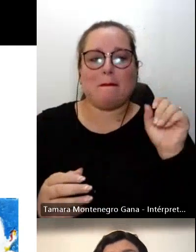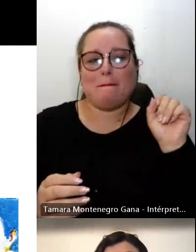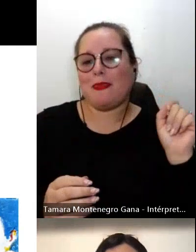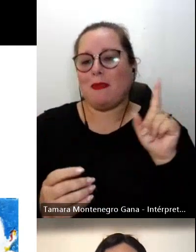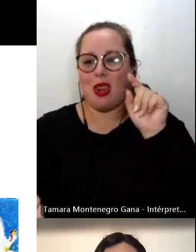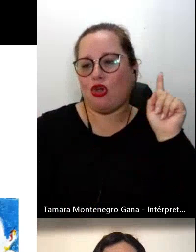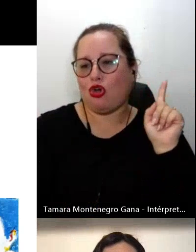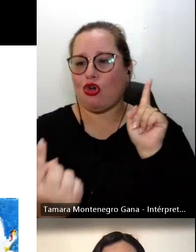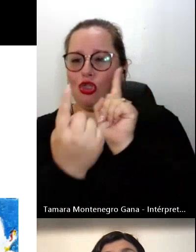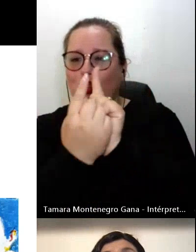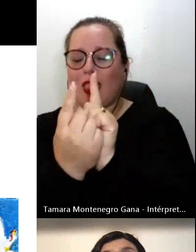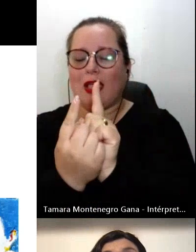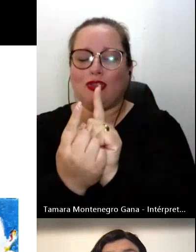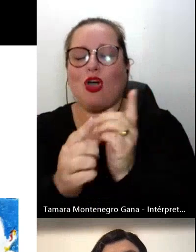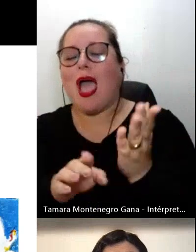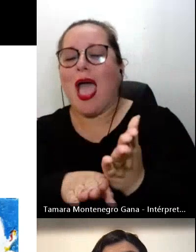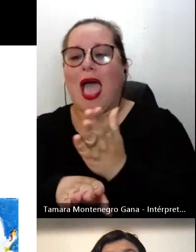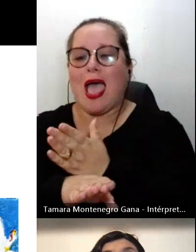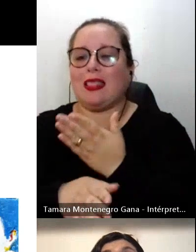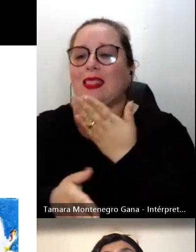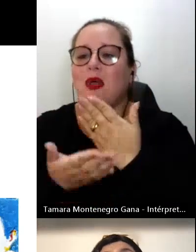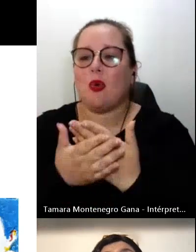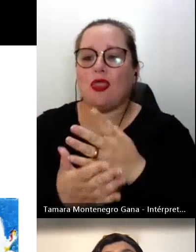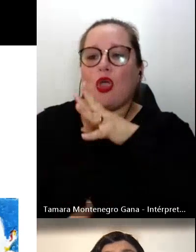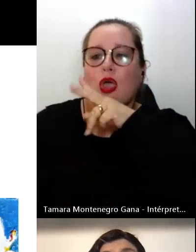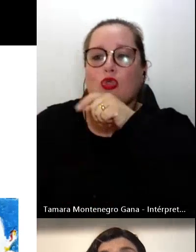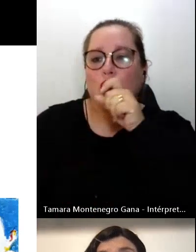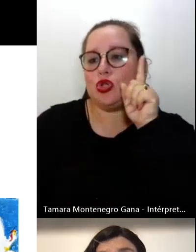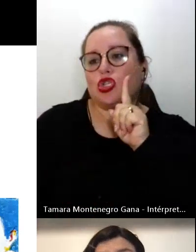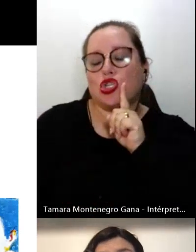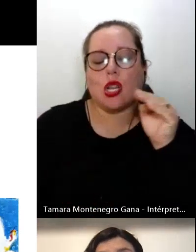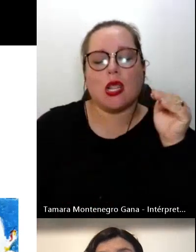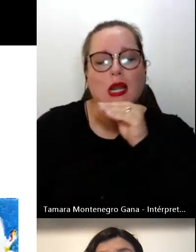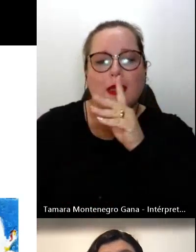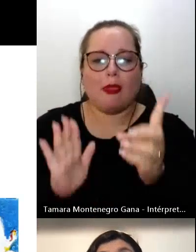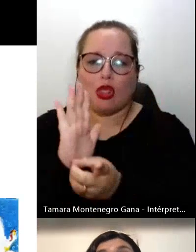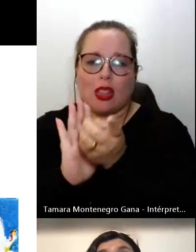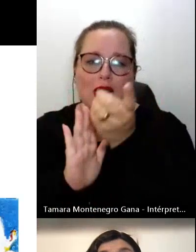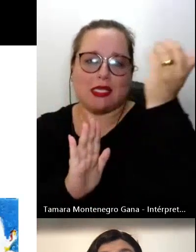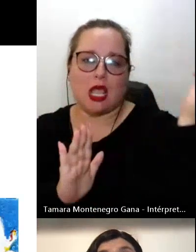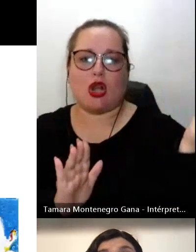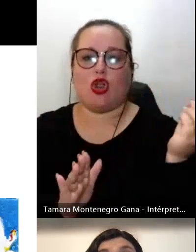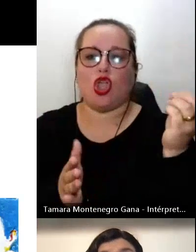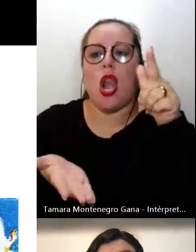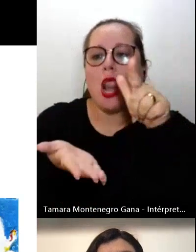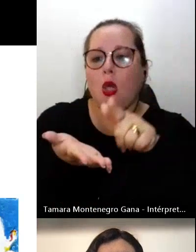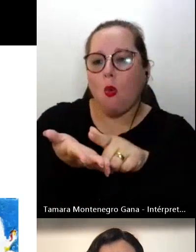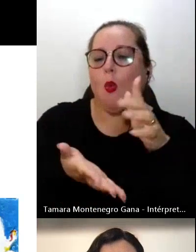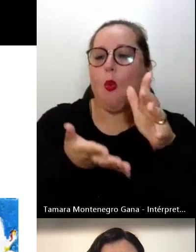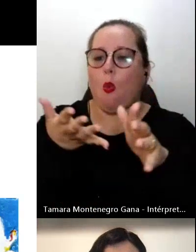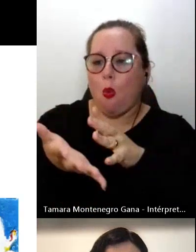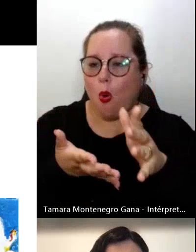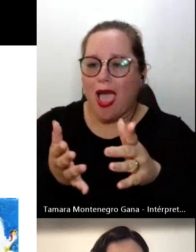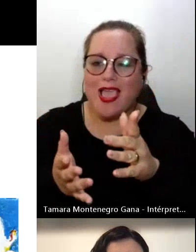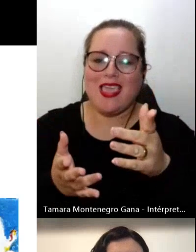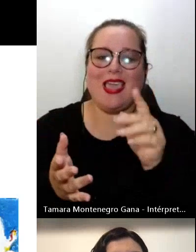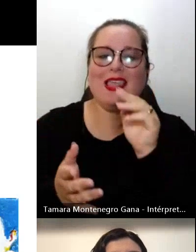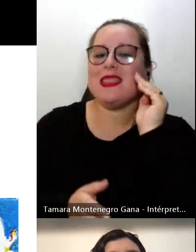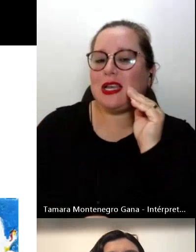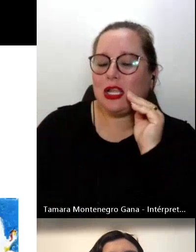muy temprano con el adulto sordo para poder desarrollar entonces el lenguaje y la capacidad comunicativa de los niños y